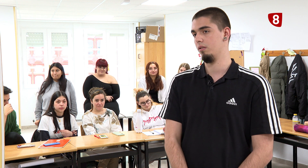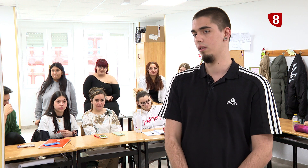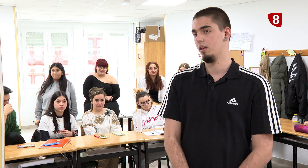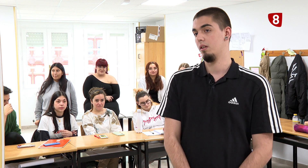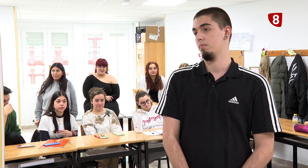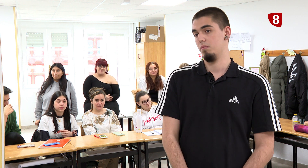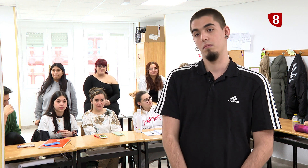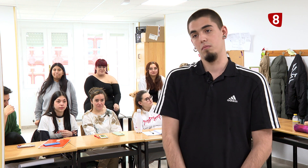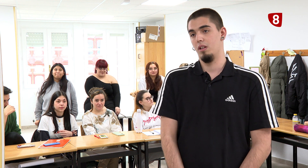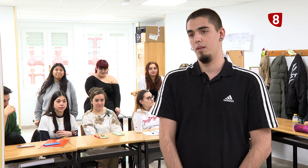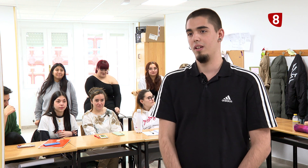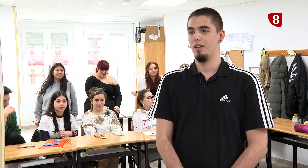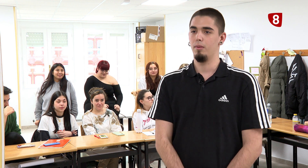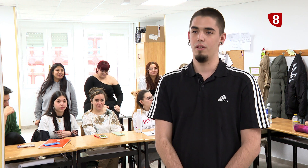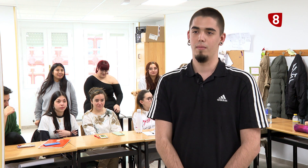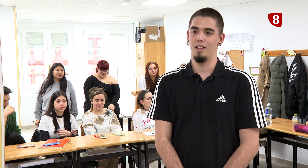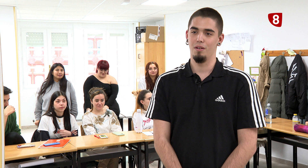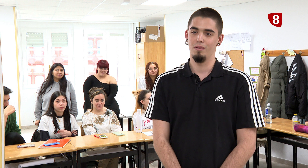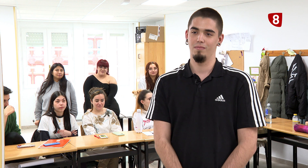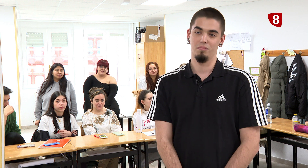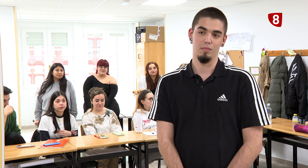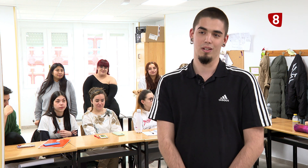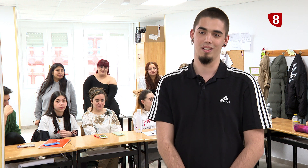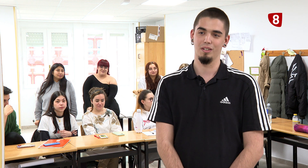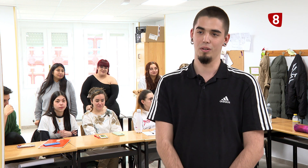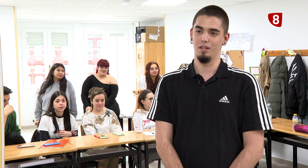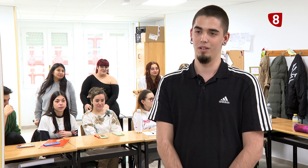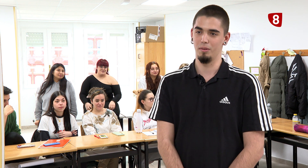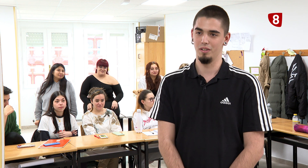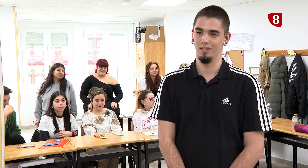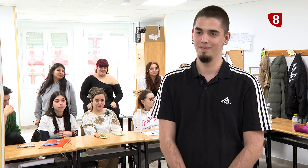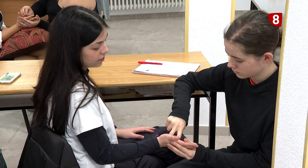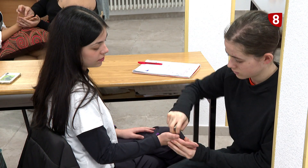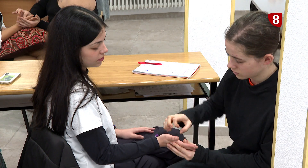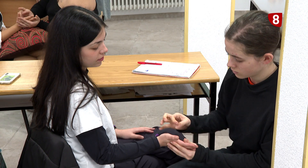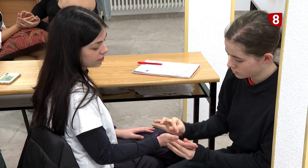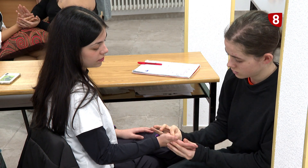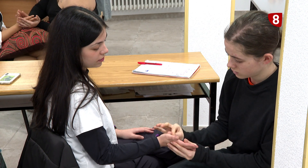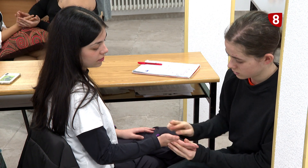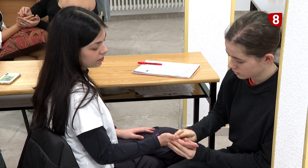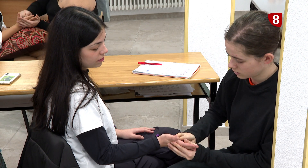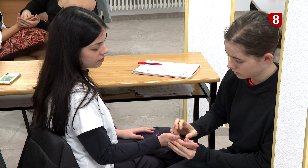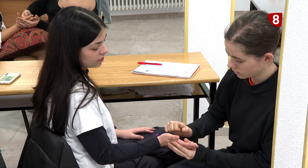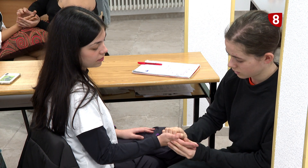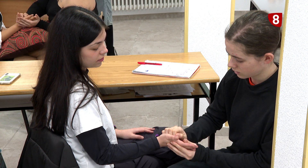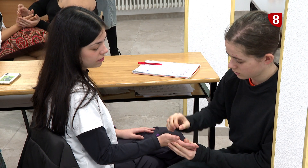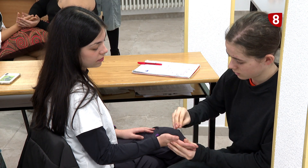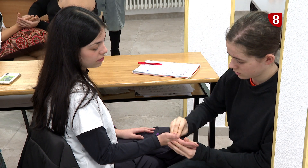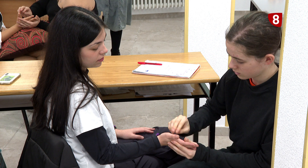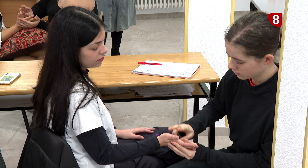y vi que podía hacer mediación, me acogieron y aproveché. Lo primero que se consigue con formaciones como esta es